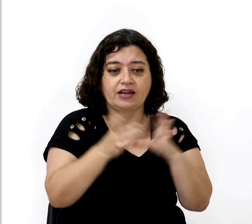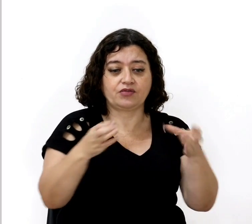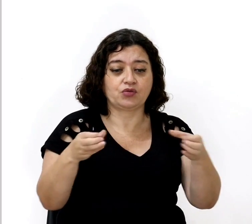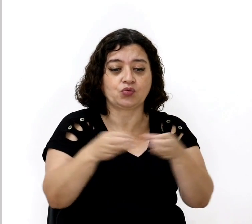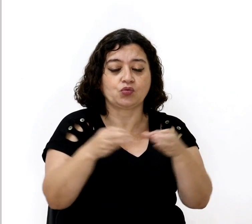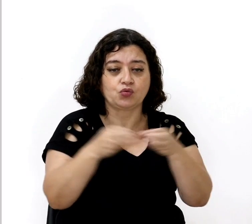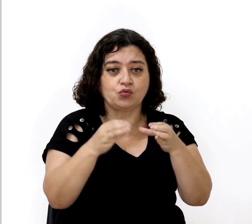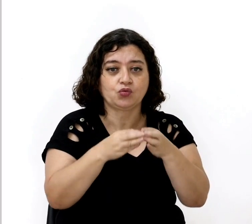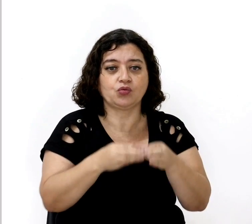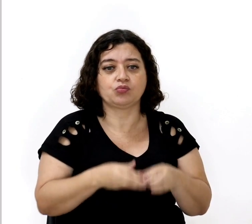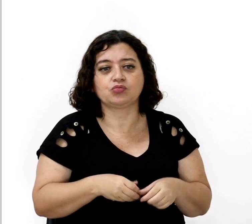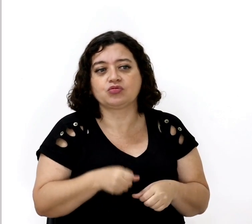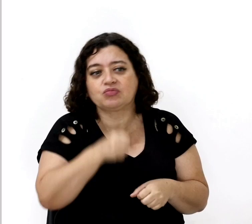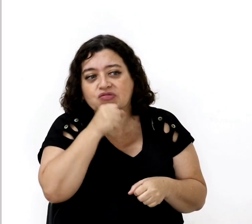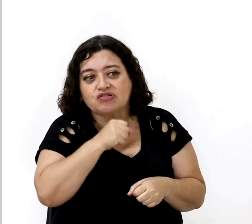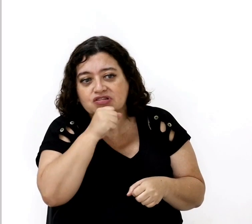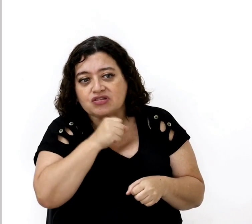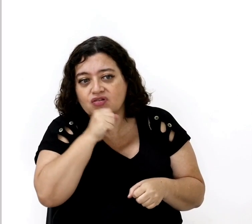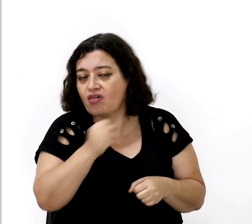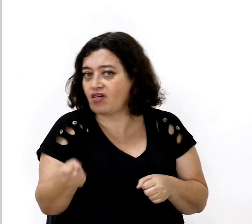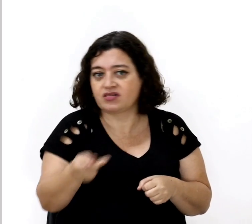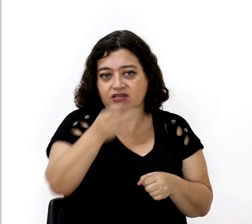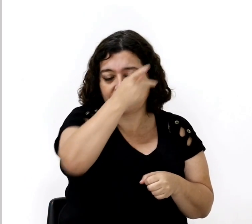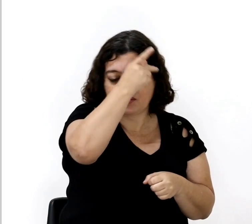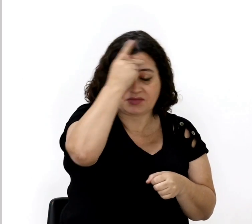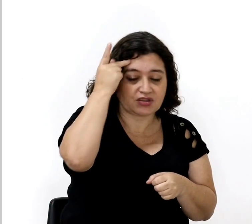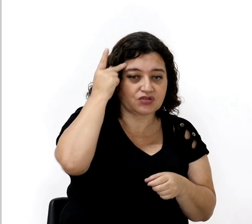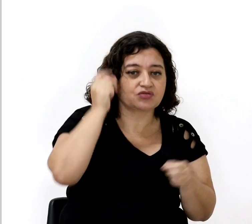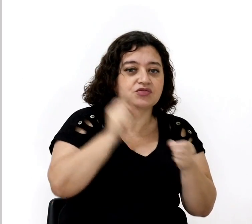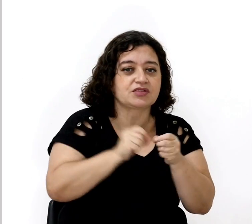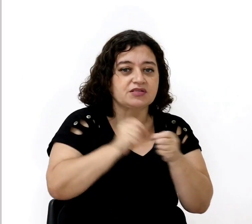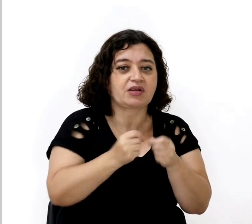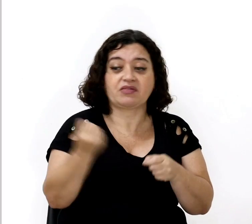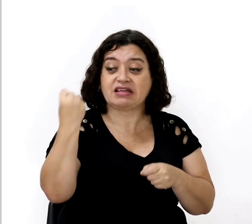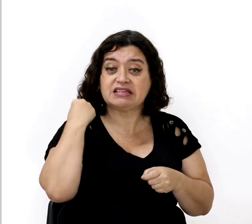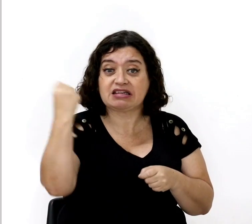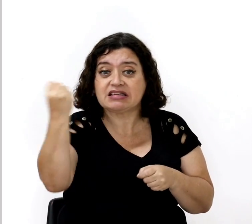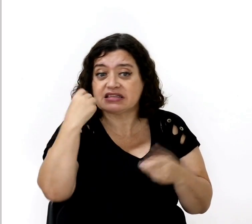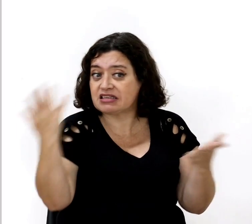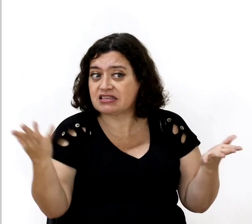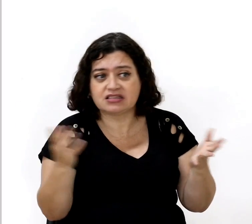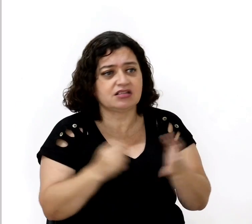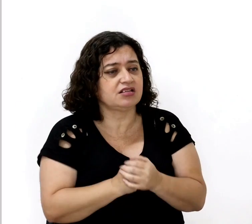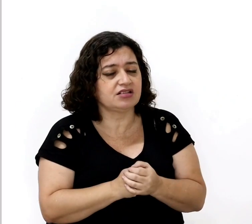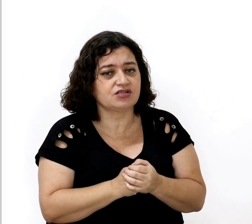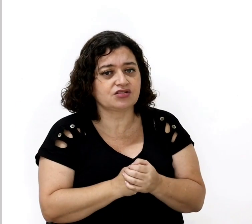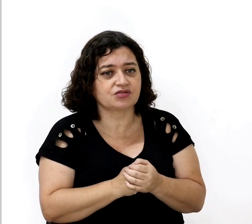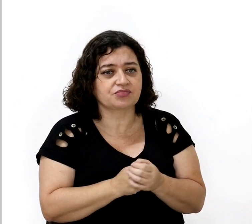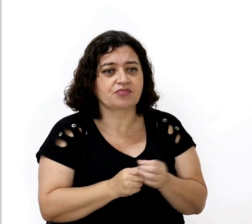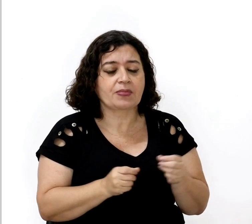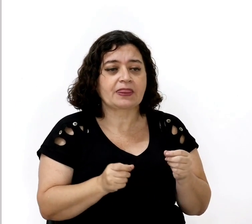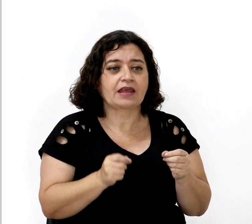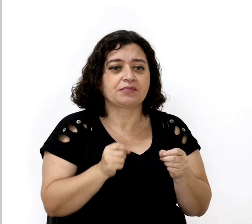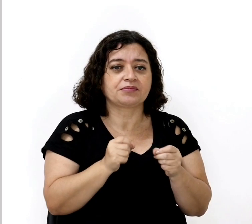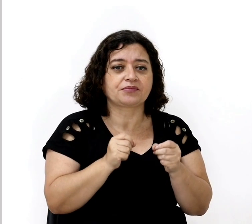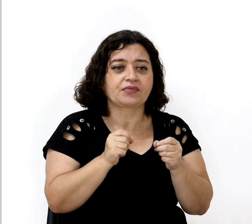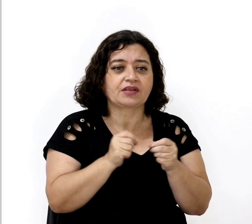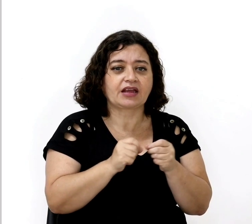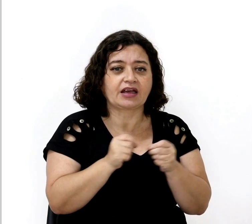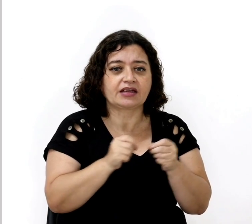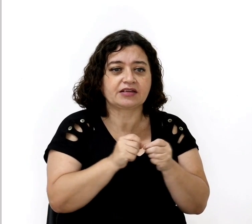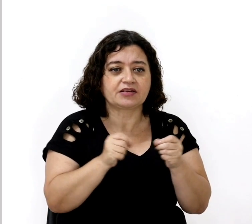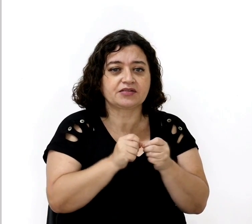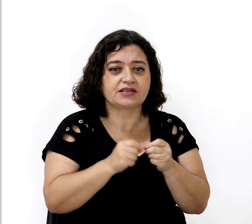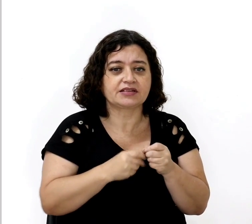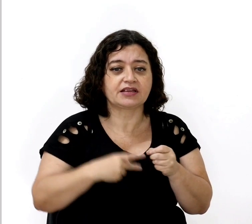alguns grupos com idosos, né, com pessoas para fazer exercício, para fazer a questão, por